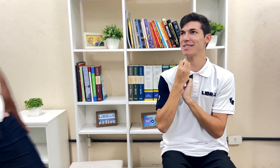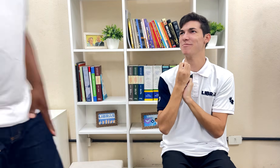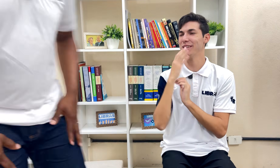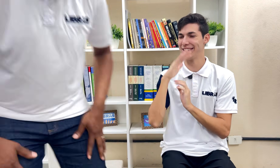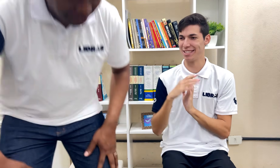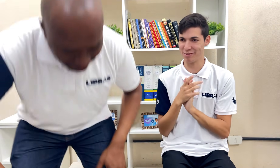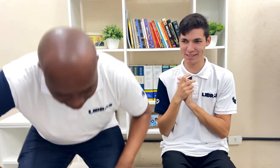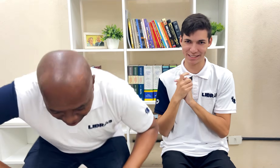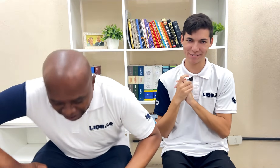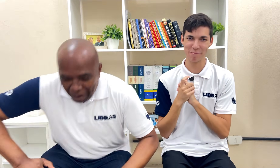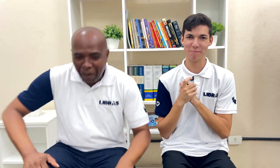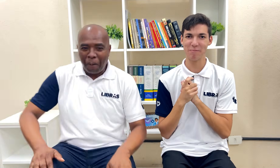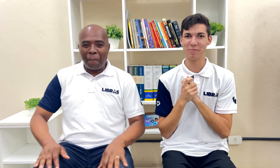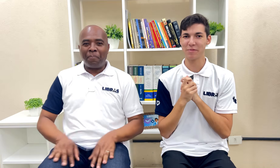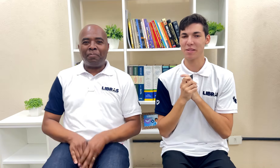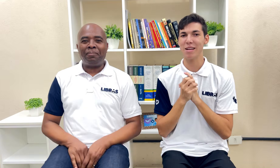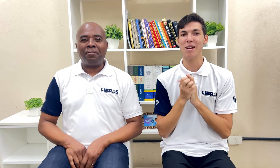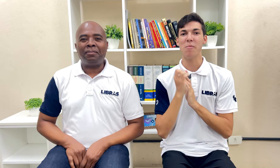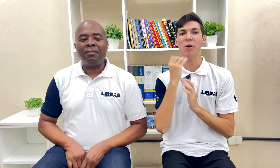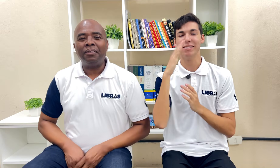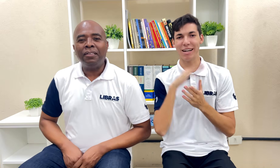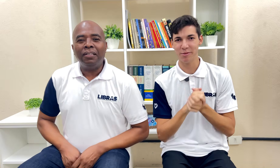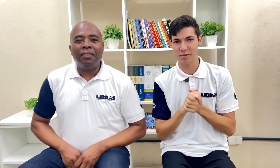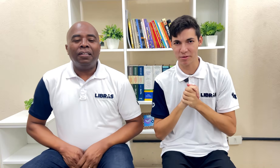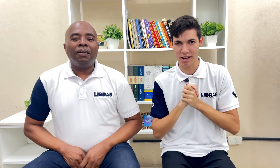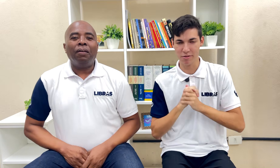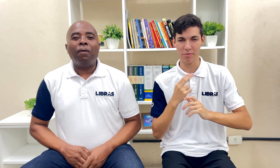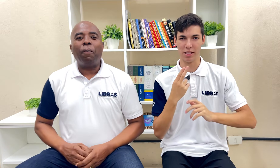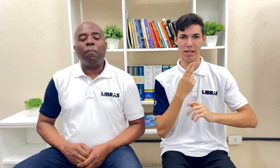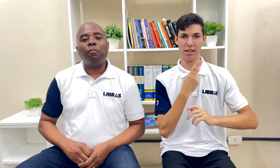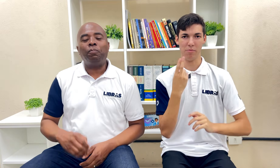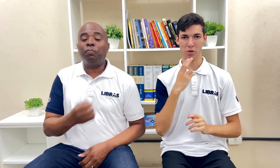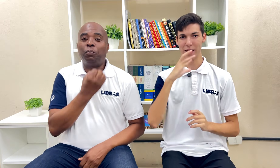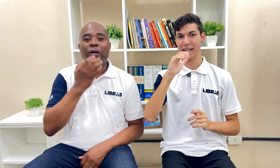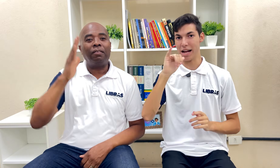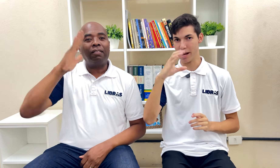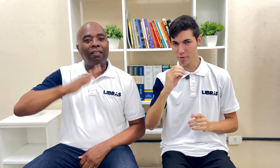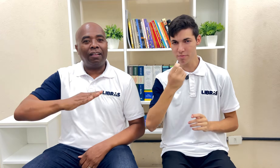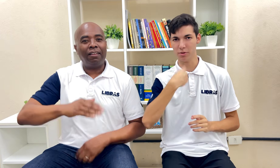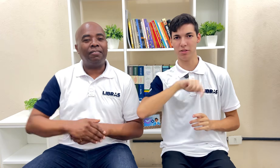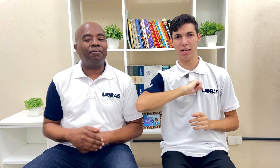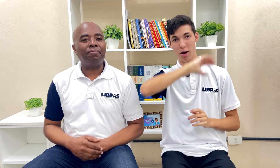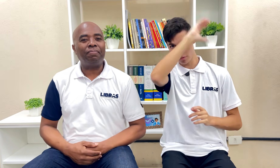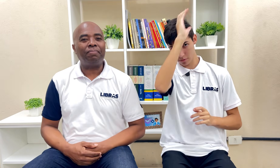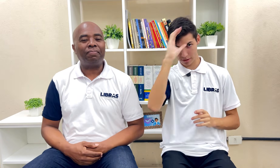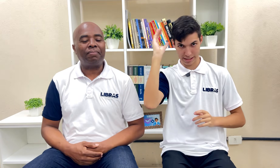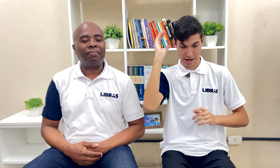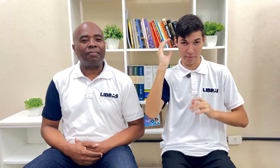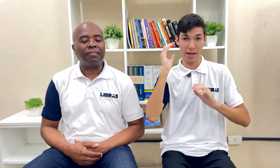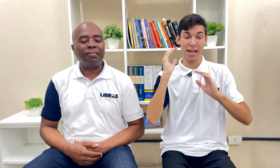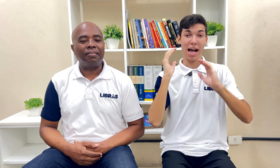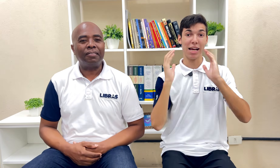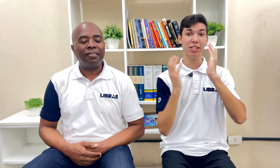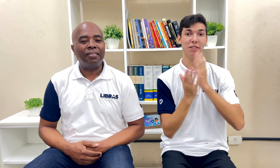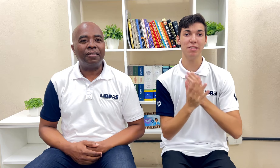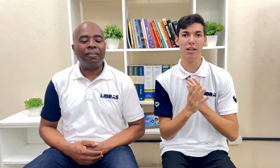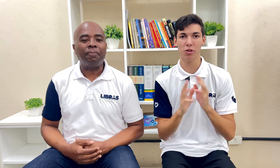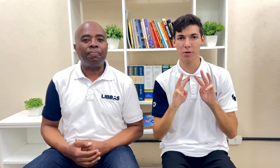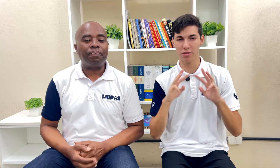Boa tarde, Obreiro. Boa tarde, pessoal. Meu nome é Caio, meu sinal, Caio. A gente vai ensinar hoje para vocês